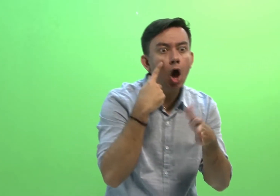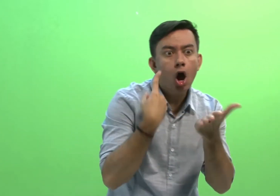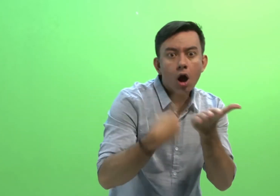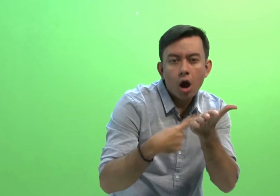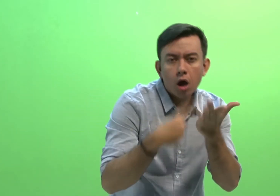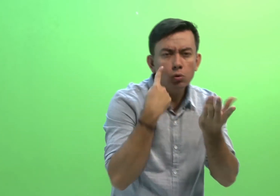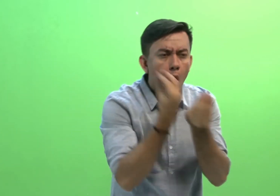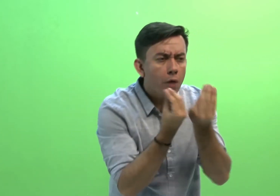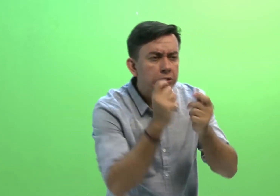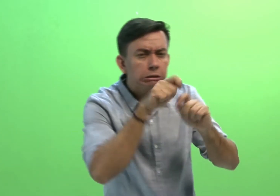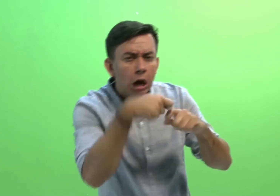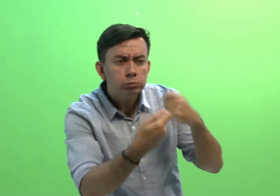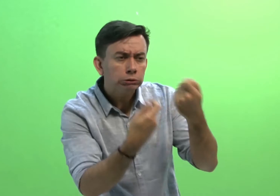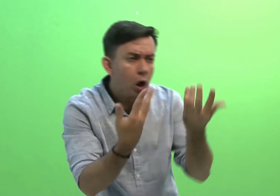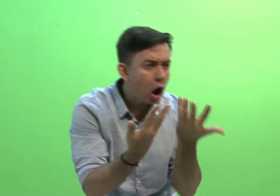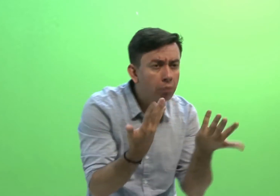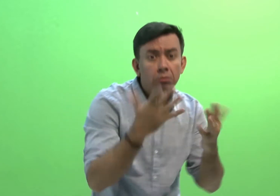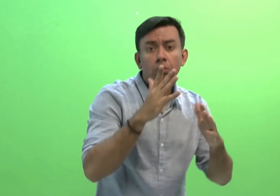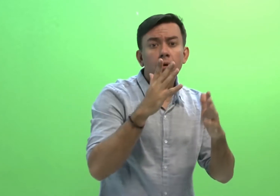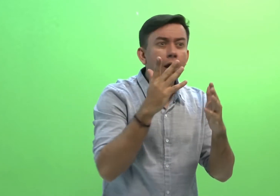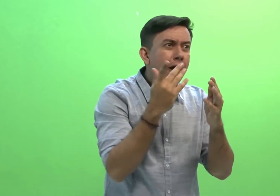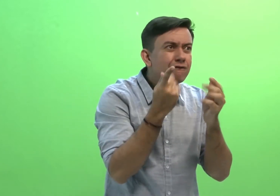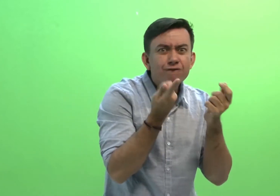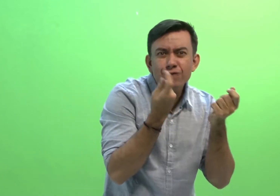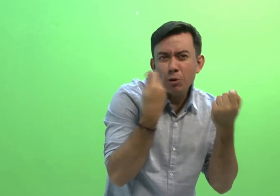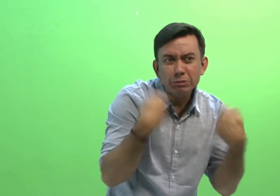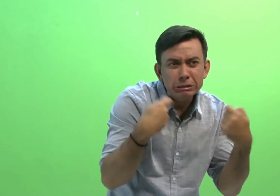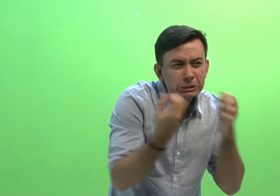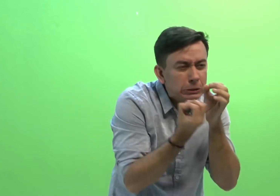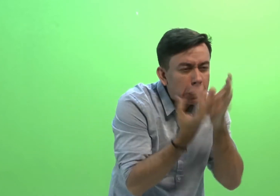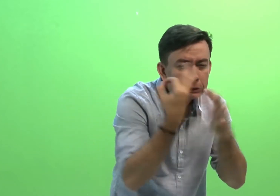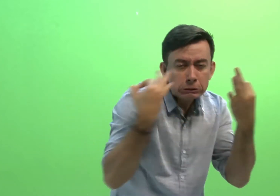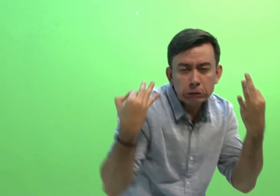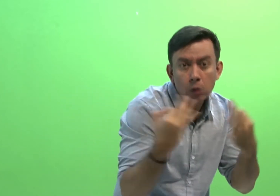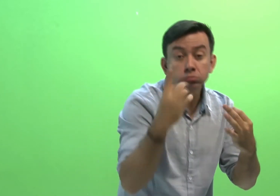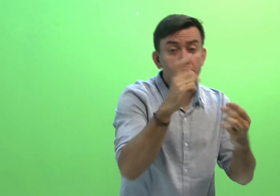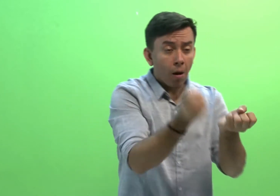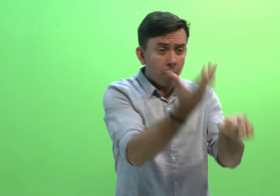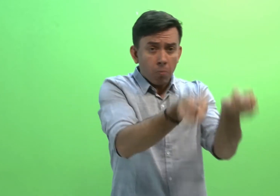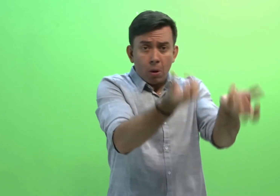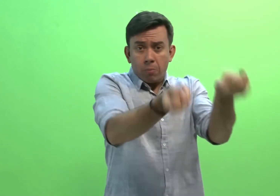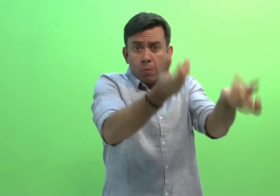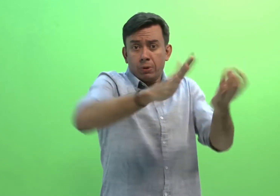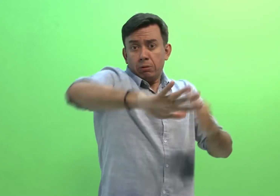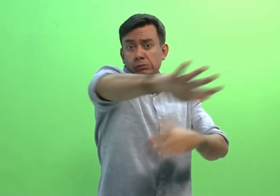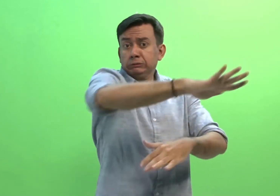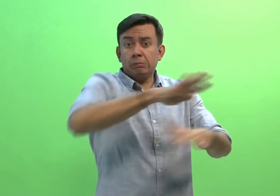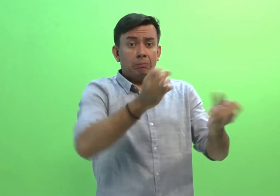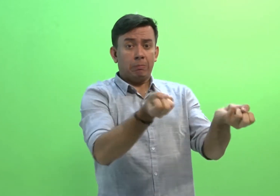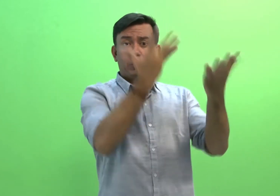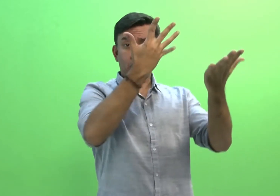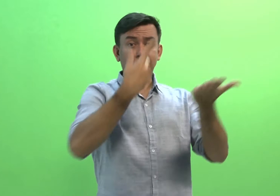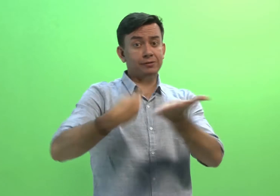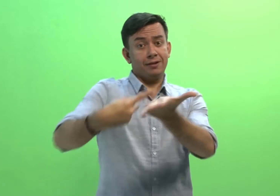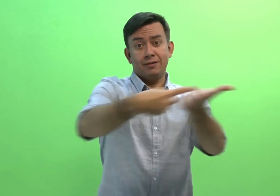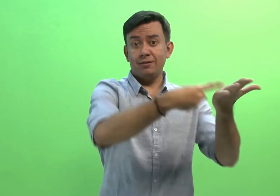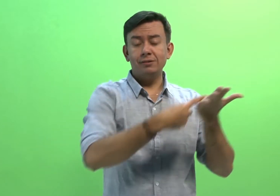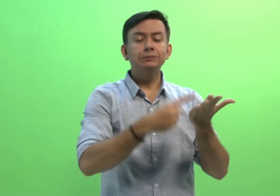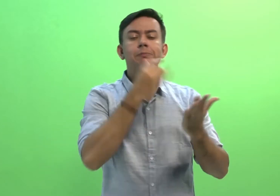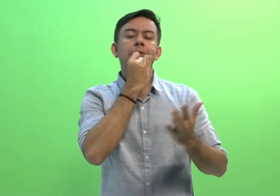se comunicam de modo natural com esses sinais que são arbitrários. Não tem uma definição bem